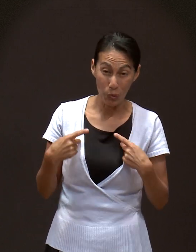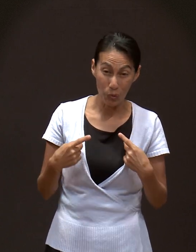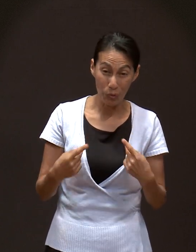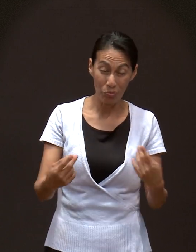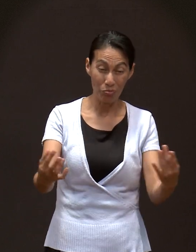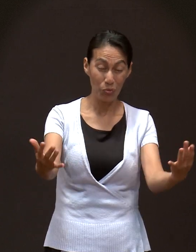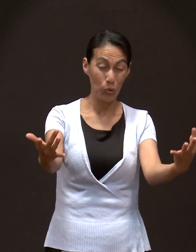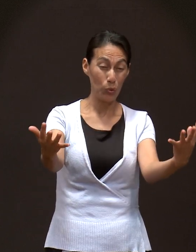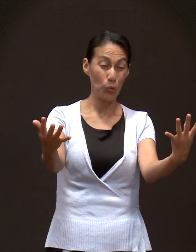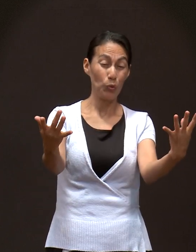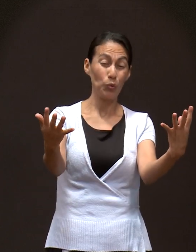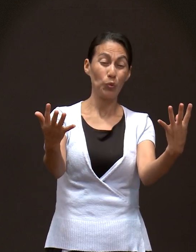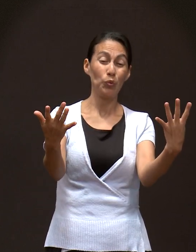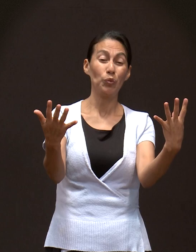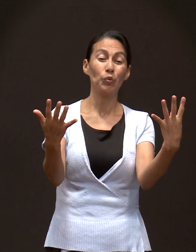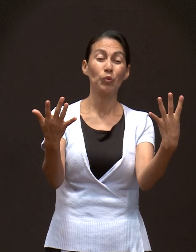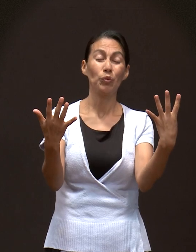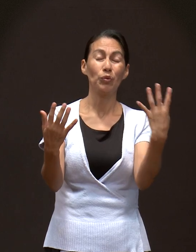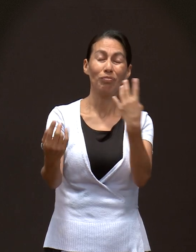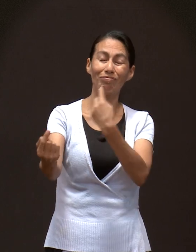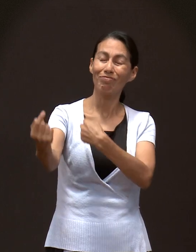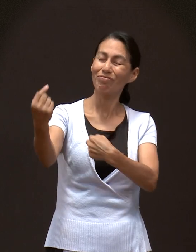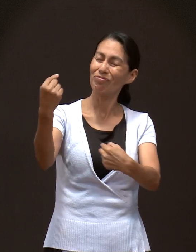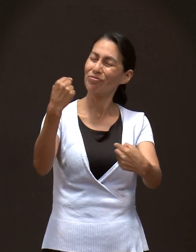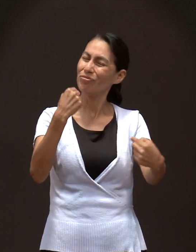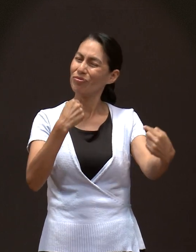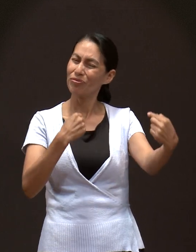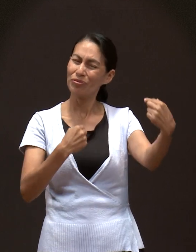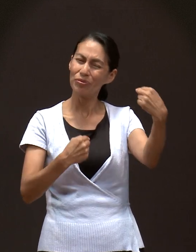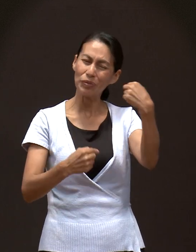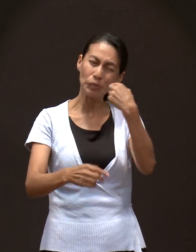Jehová fortaleza herde a